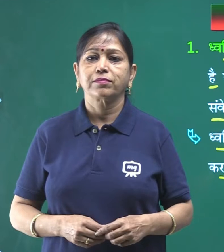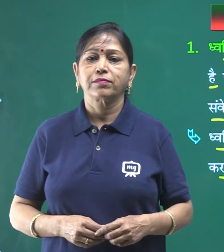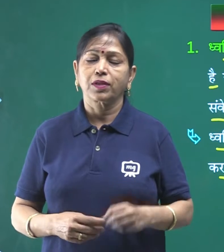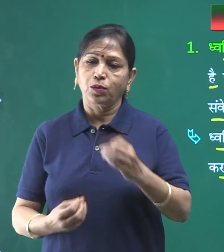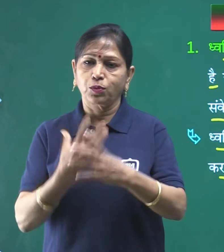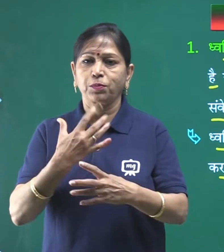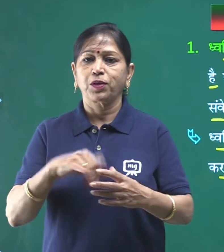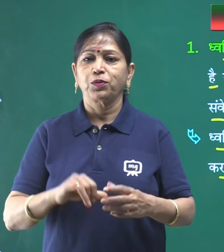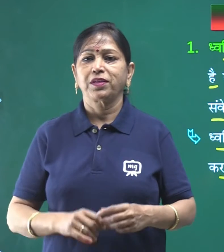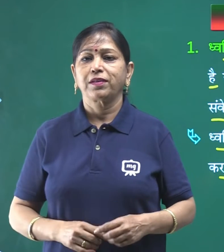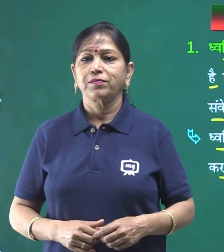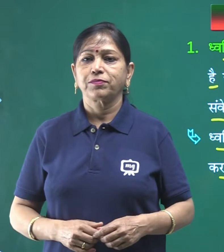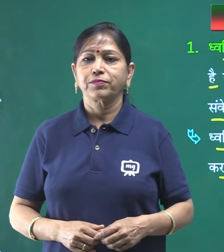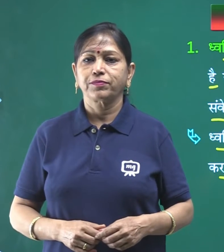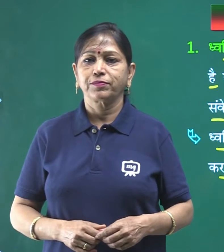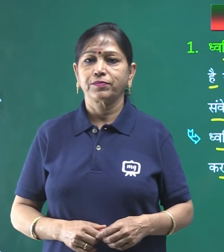उत्पन्न होती है।